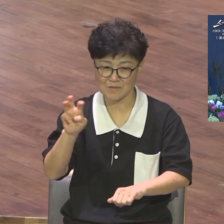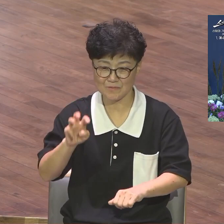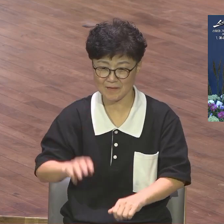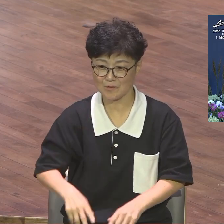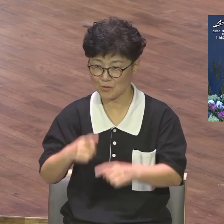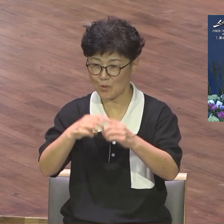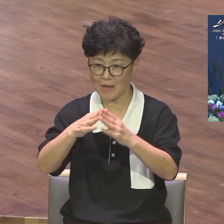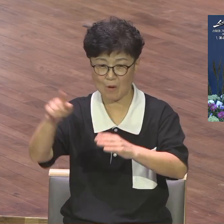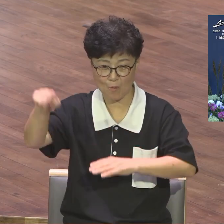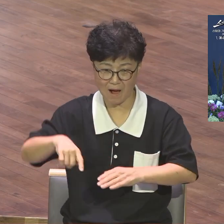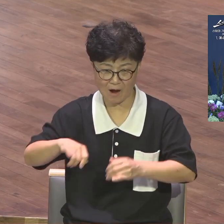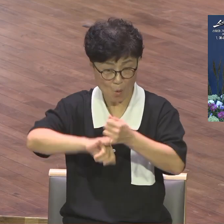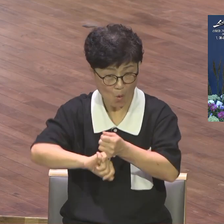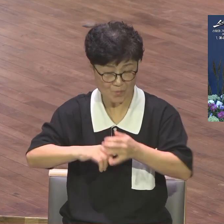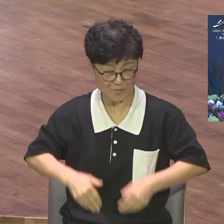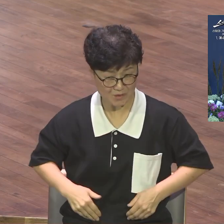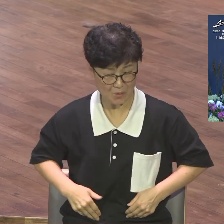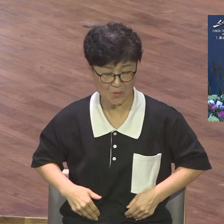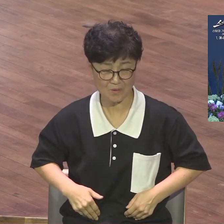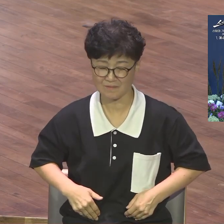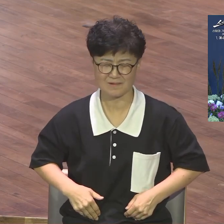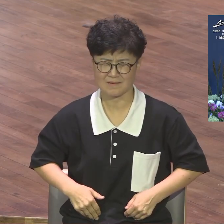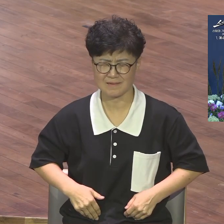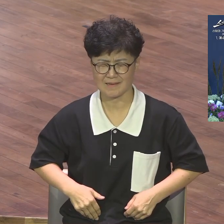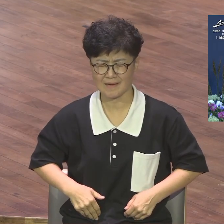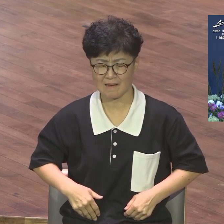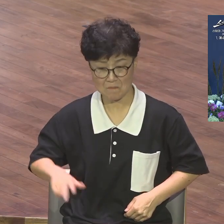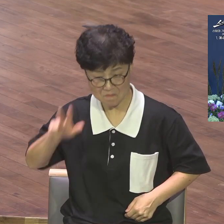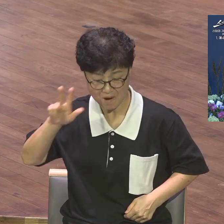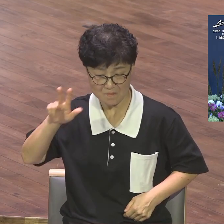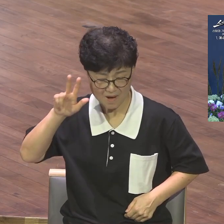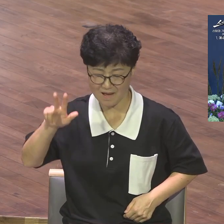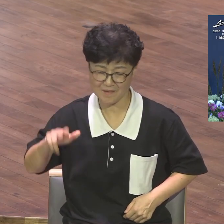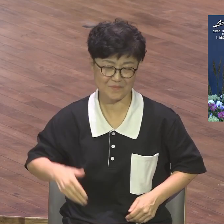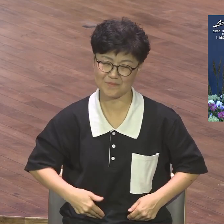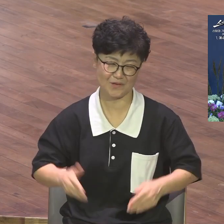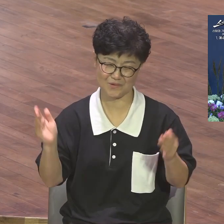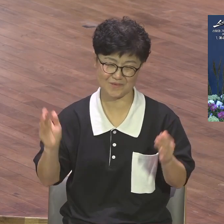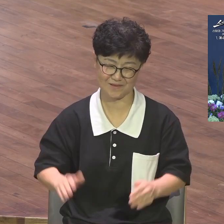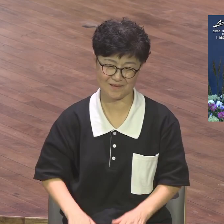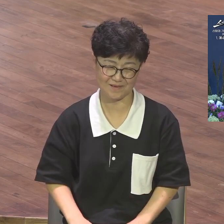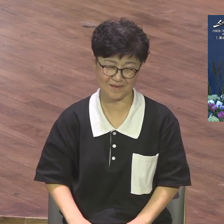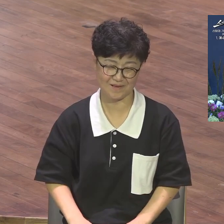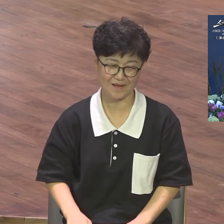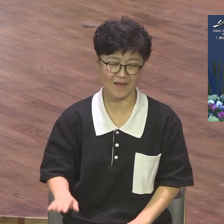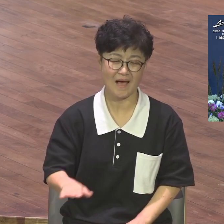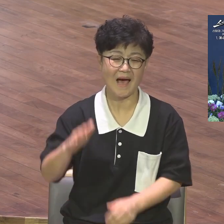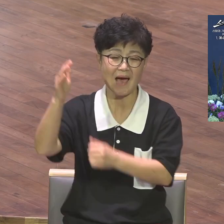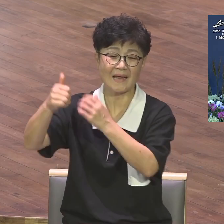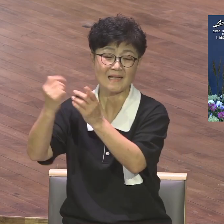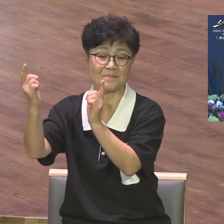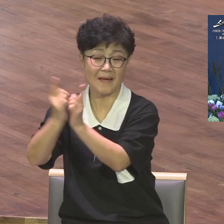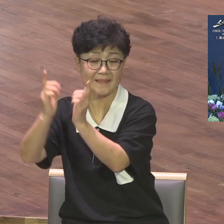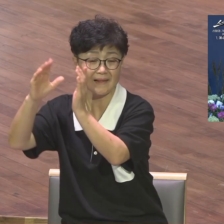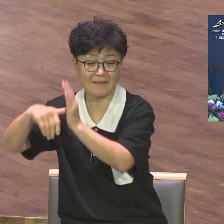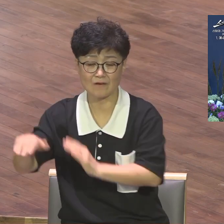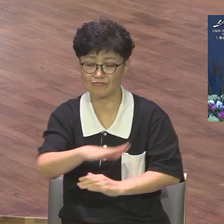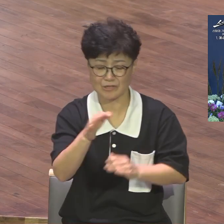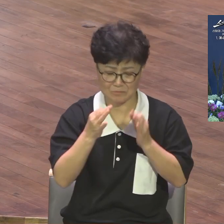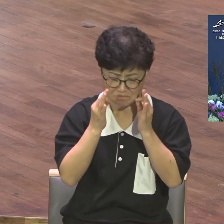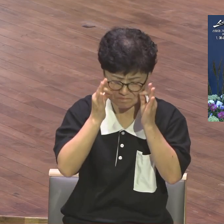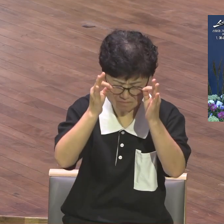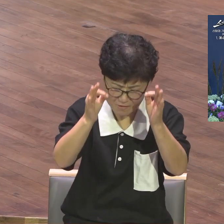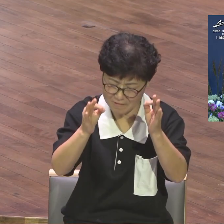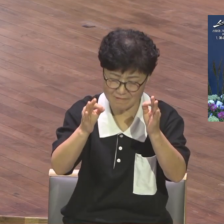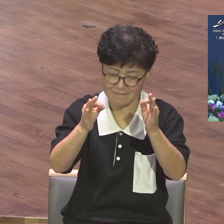아니셨잖아요. 믿고 왔더니 예배 드리시잖아요. 하나님을 만나는 것도 우리의 열심과 노력을 요구하지 않습니다.